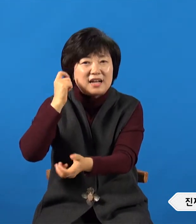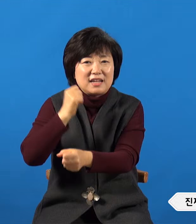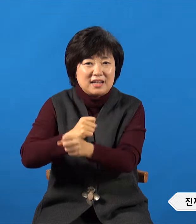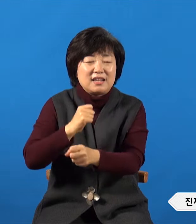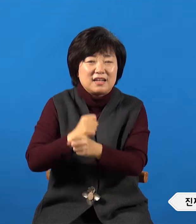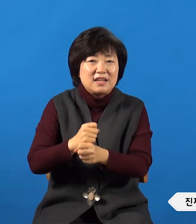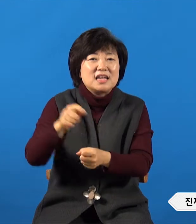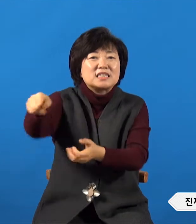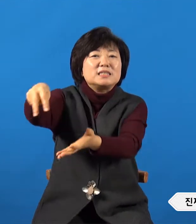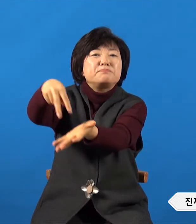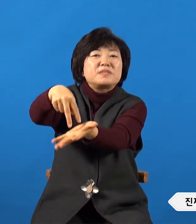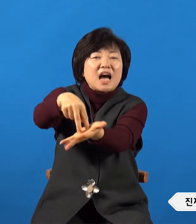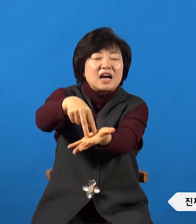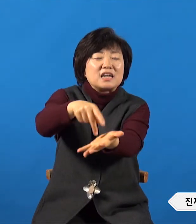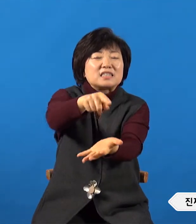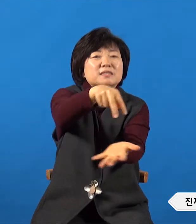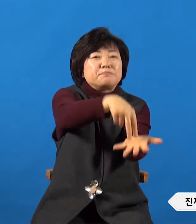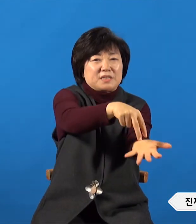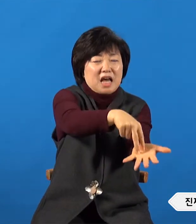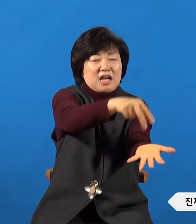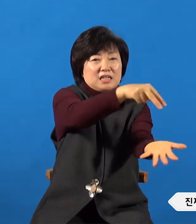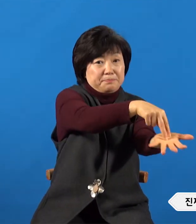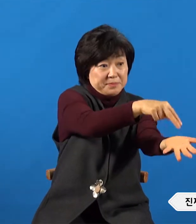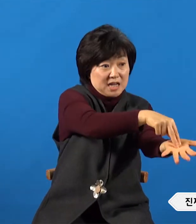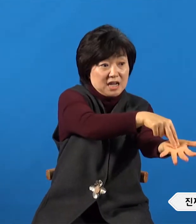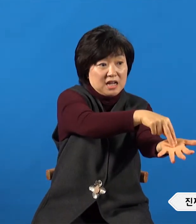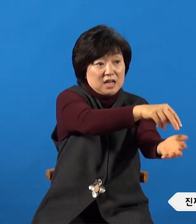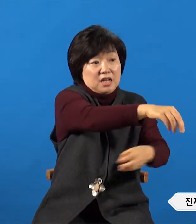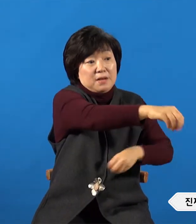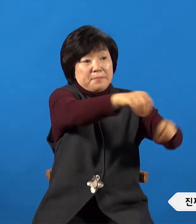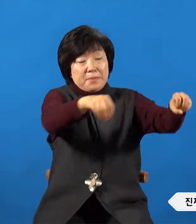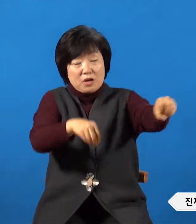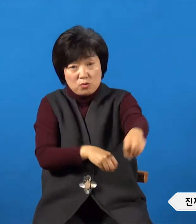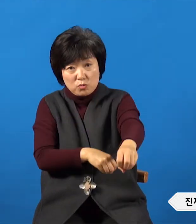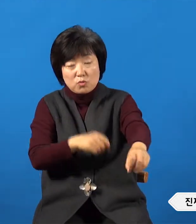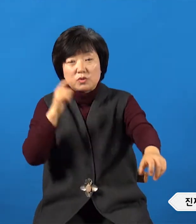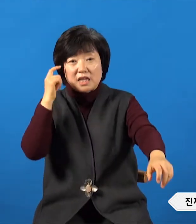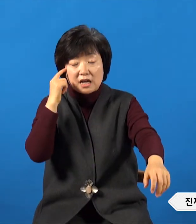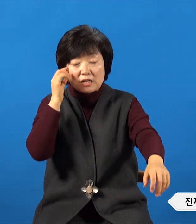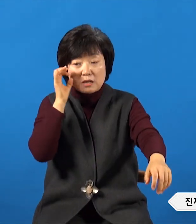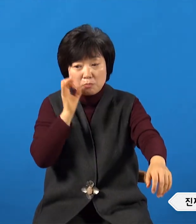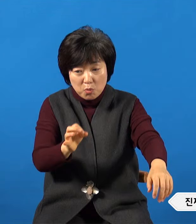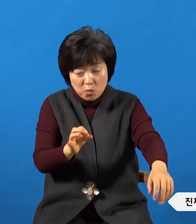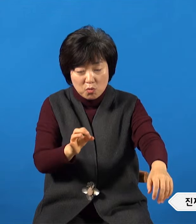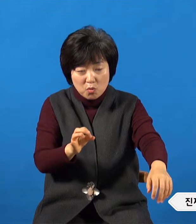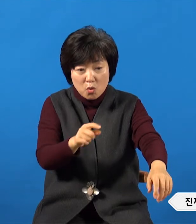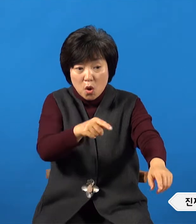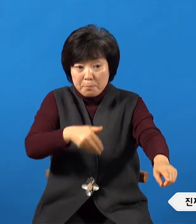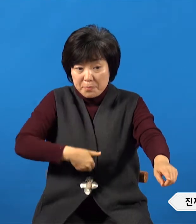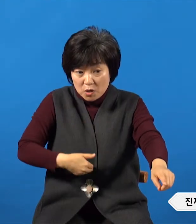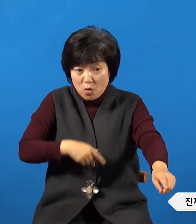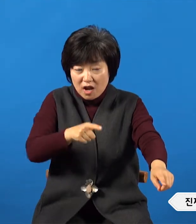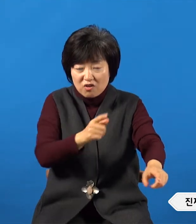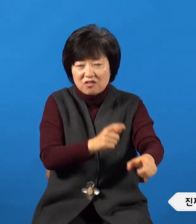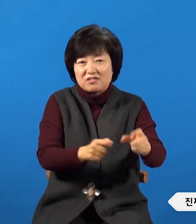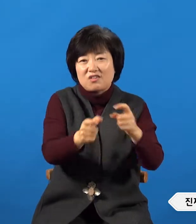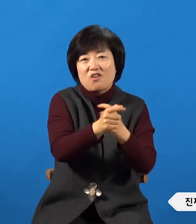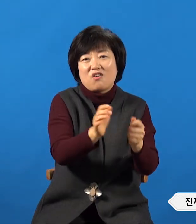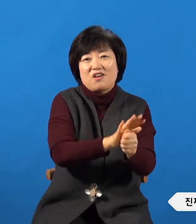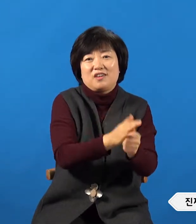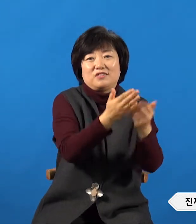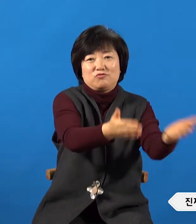생각해 봅니다. 그 입장을 놓고 생각하고 그곳을 필요한 곳을 더할 수 있는